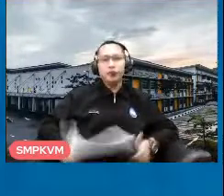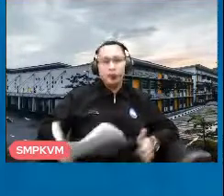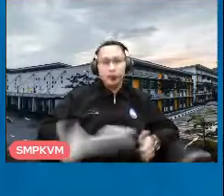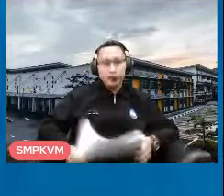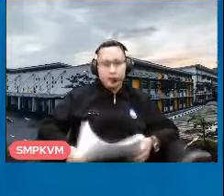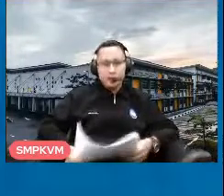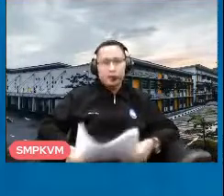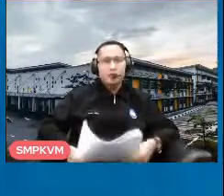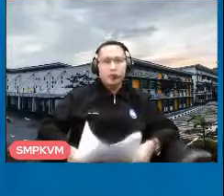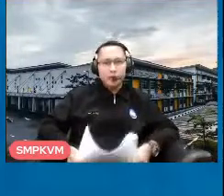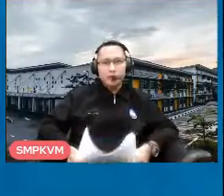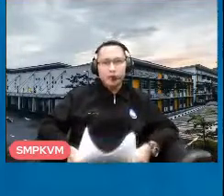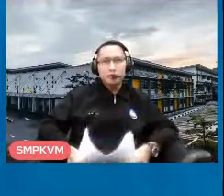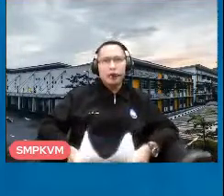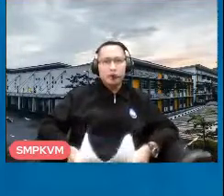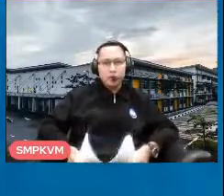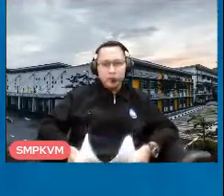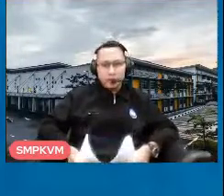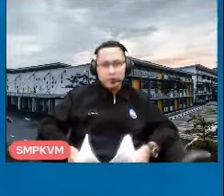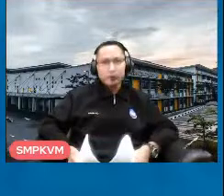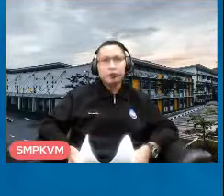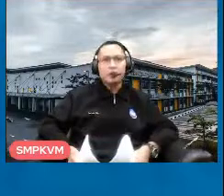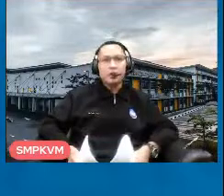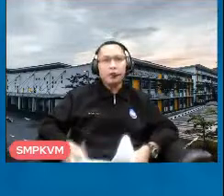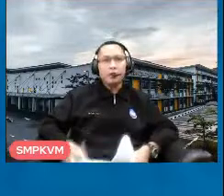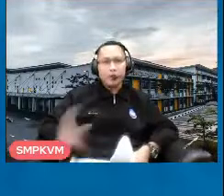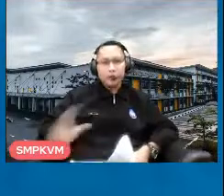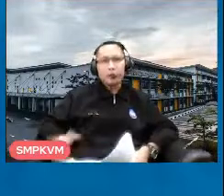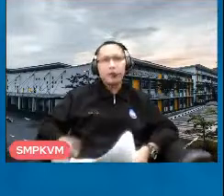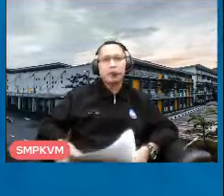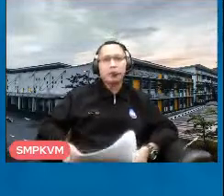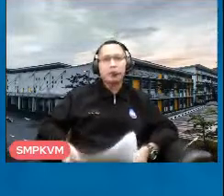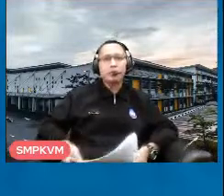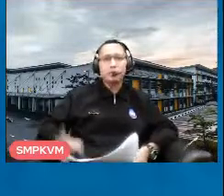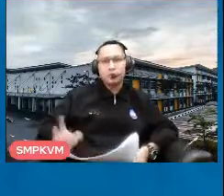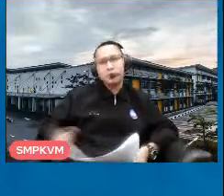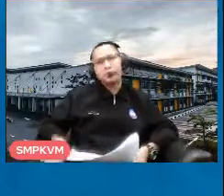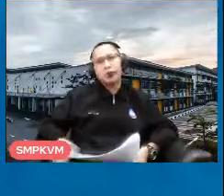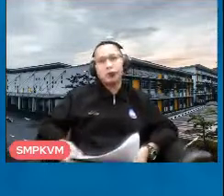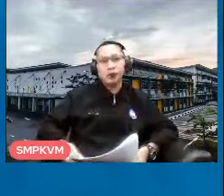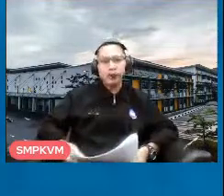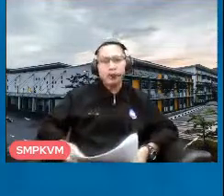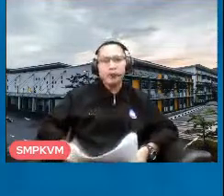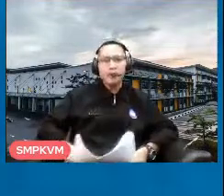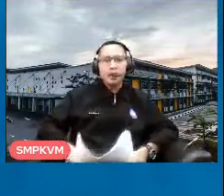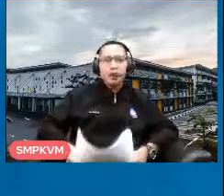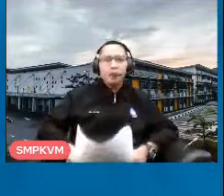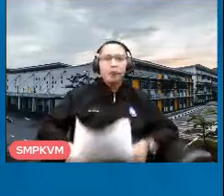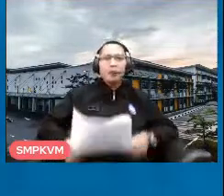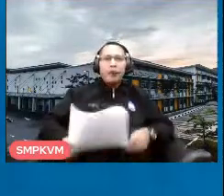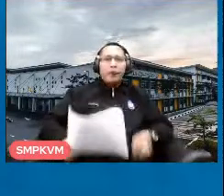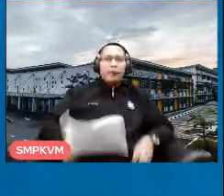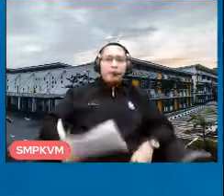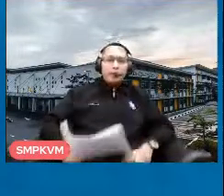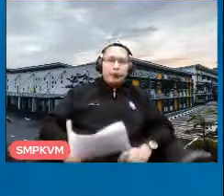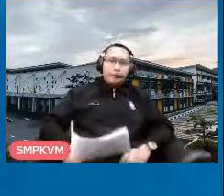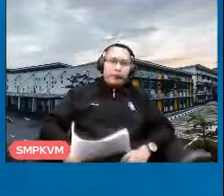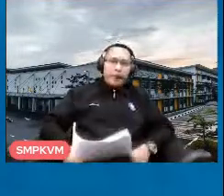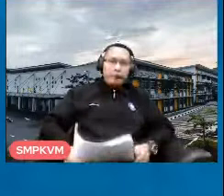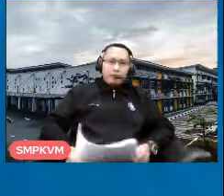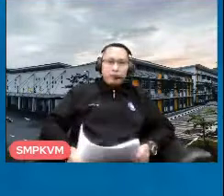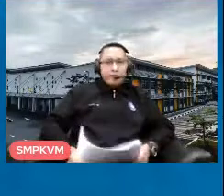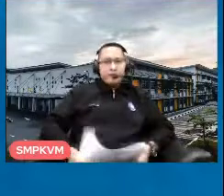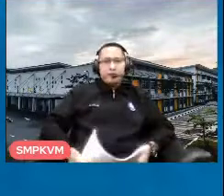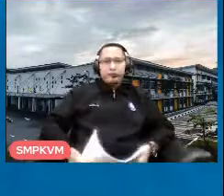DC United kita gule drama pun Awards beritahu undang-undangnya membawa MP3